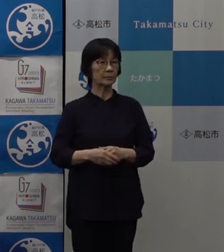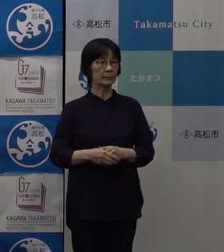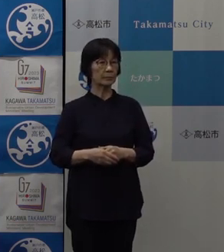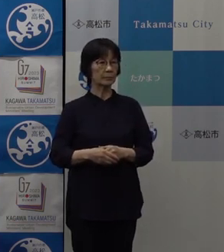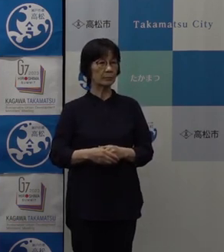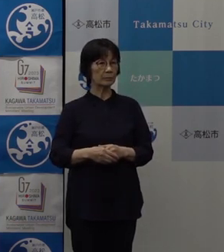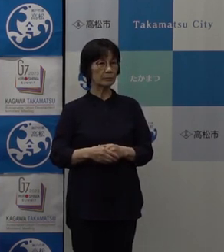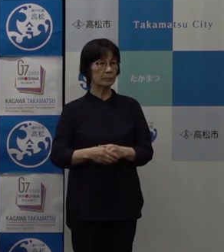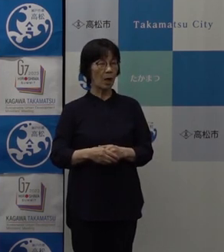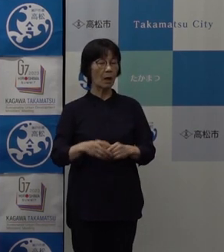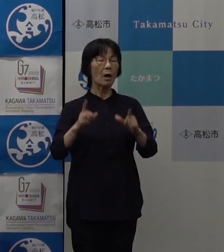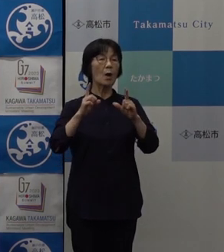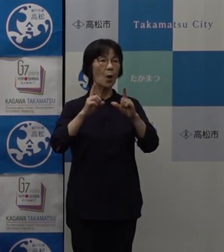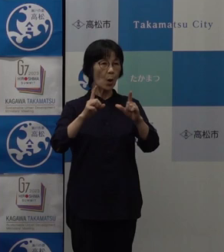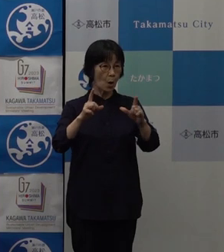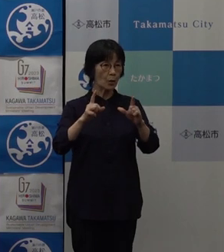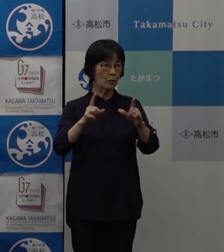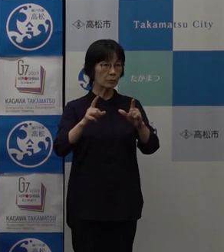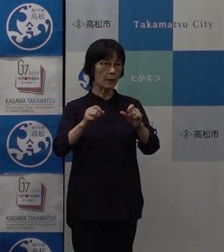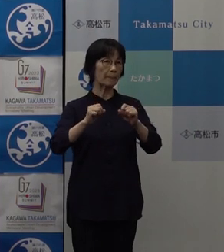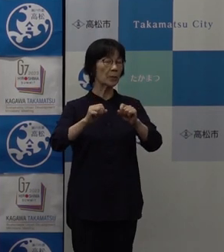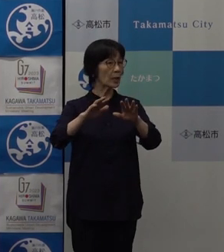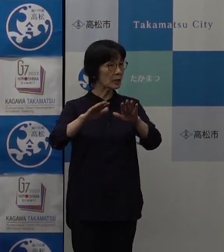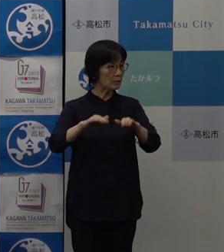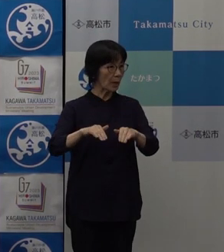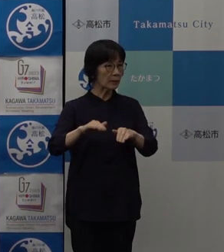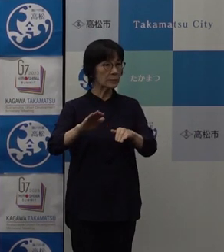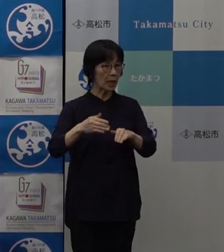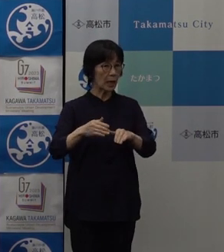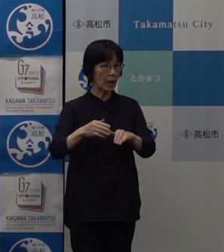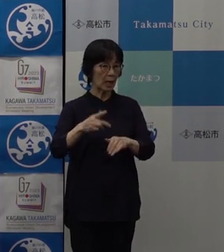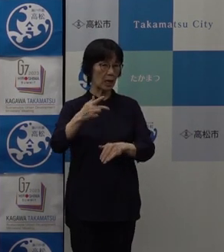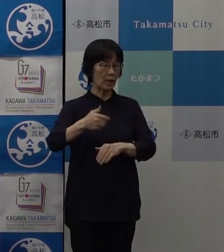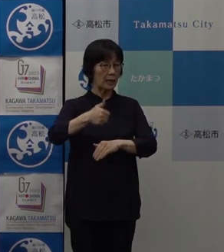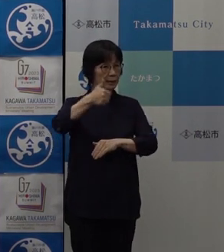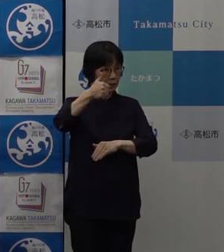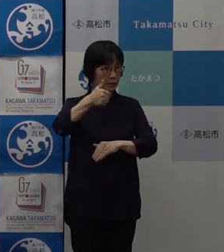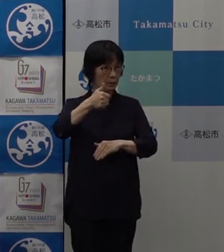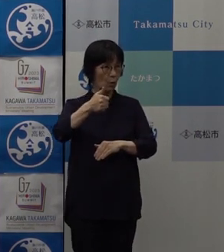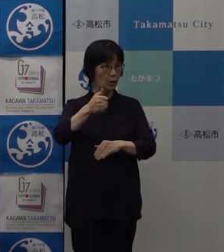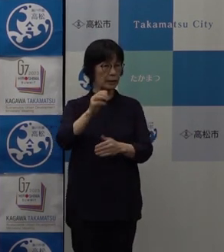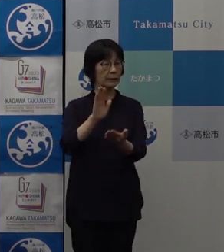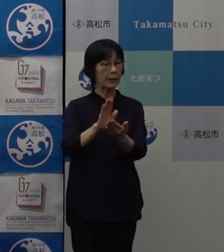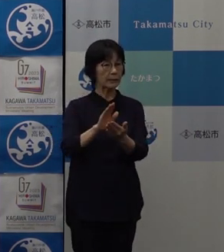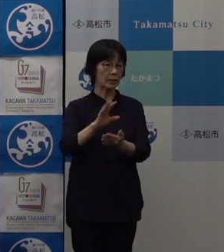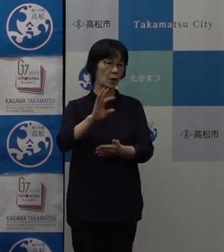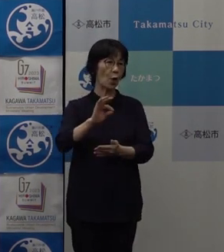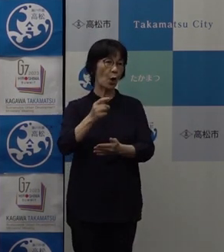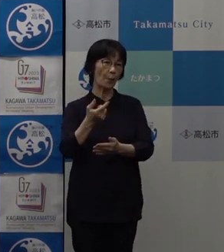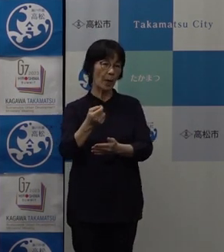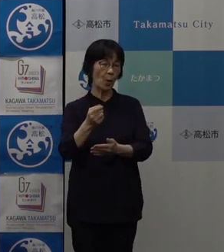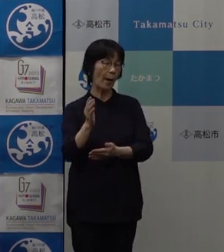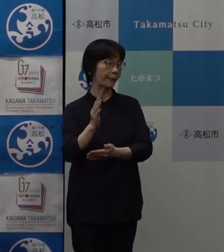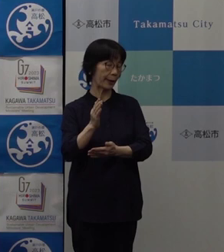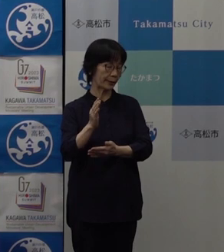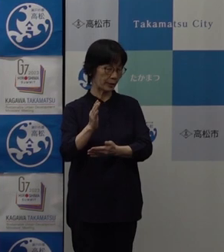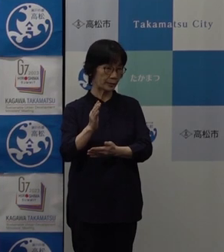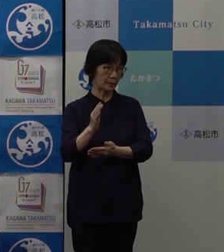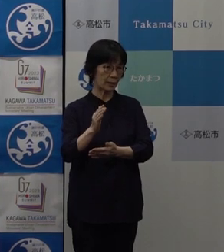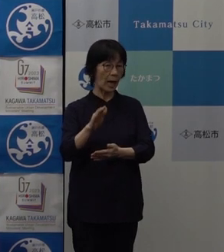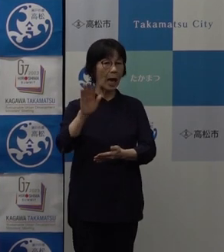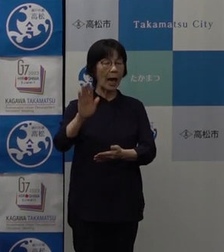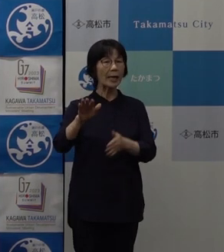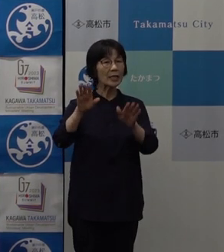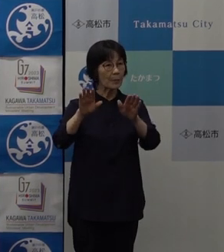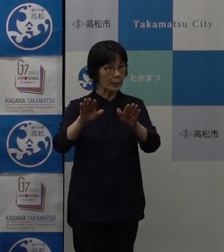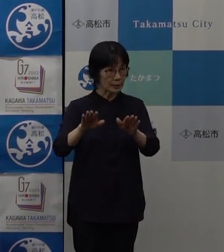インシデント報告はしておりましたが、市長までのメモはその当時はされていないんです。 こういうのがありましたという報告は